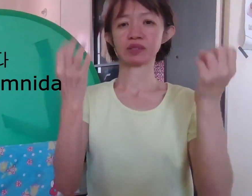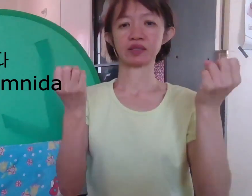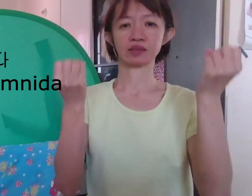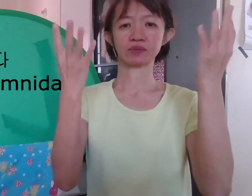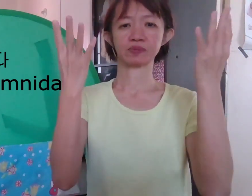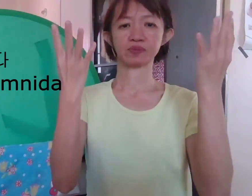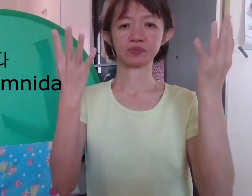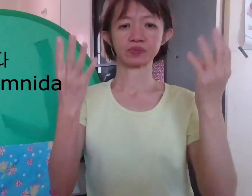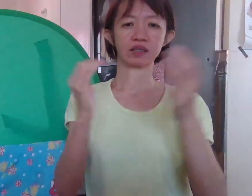축하합니다.